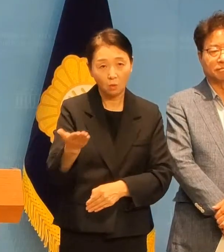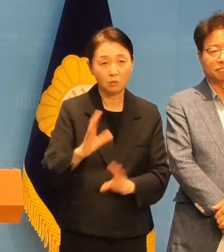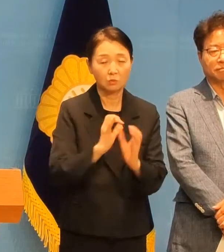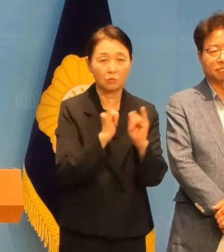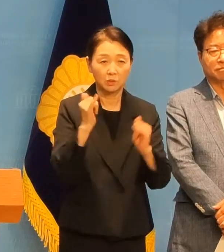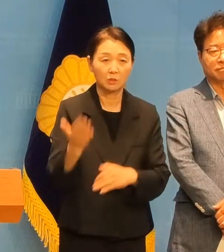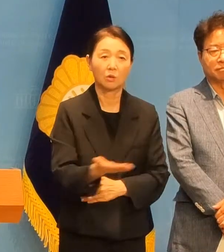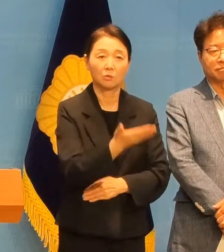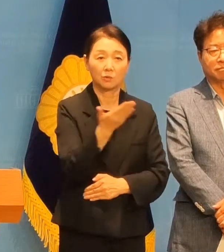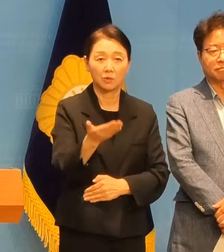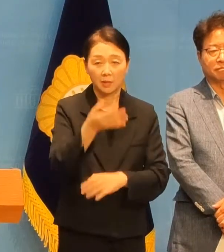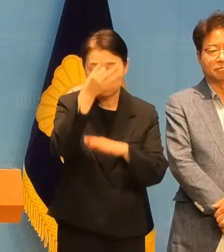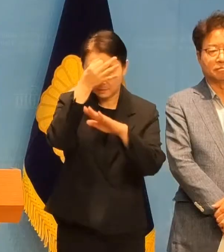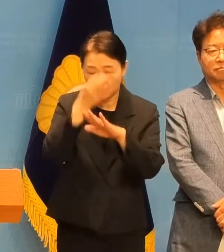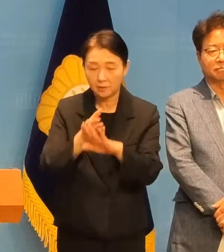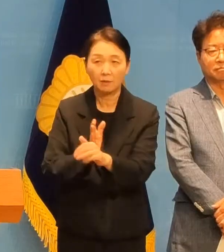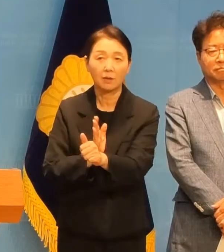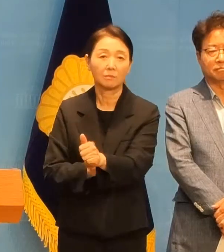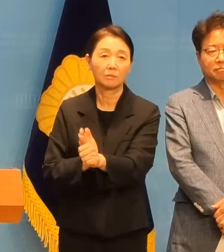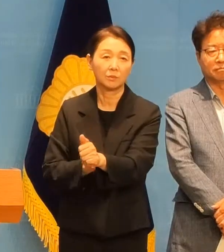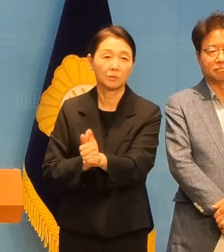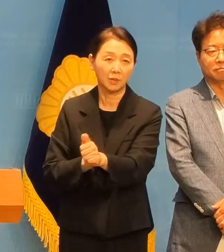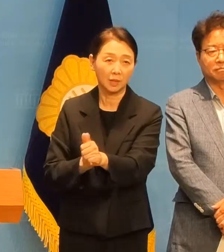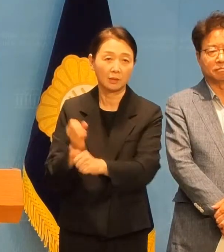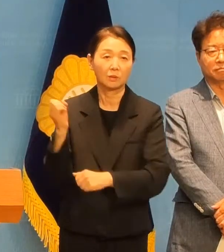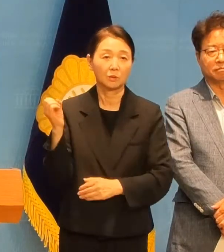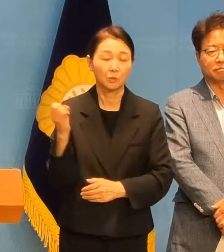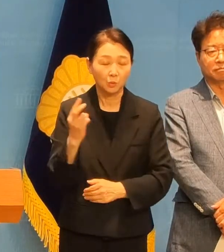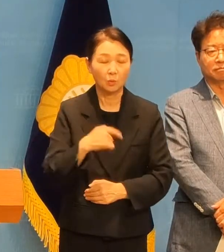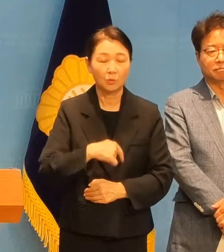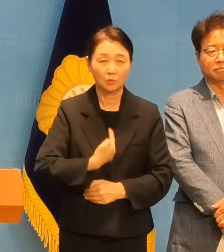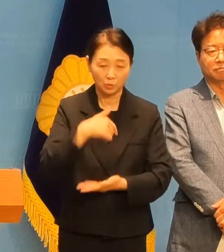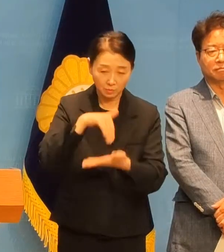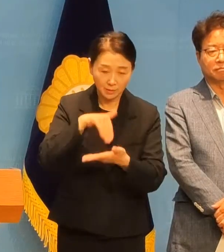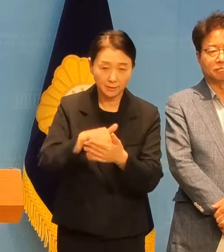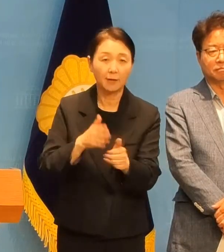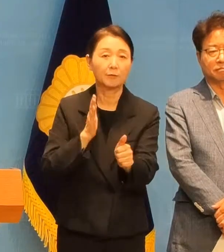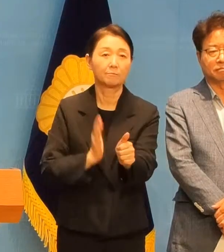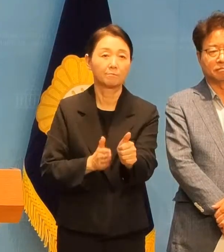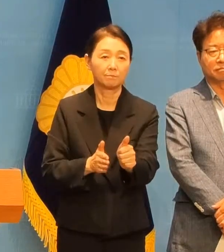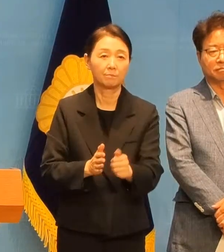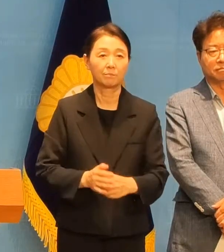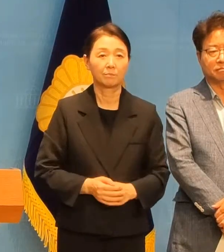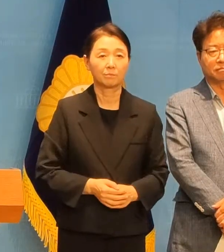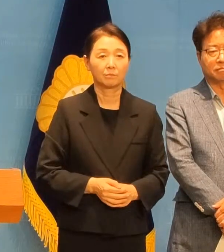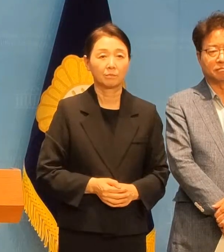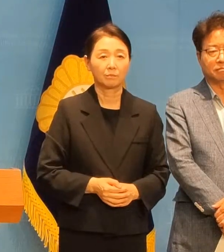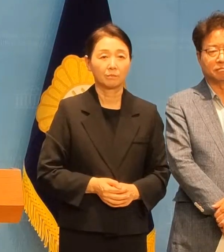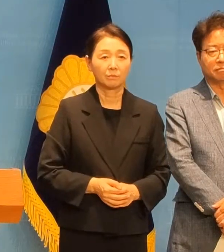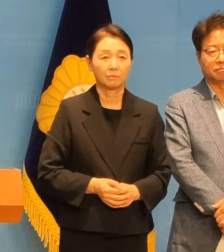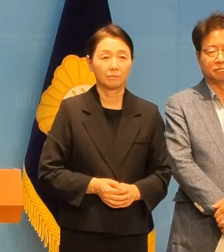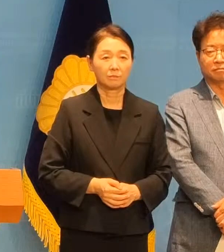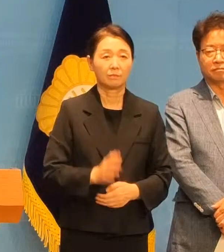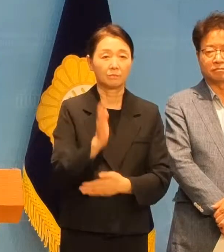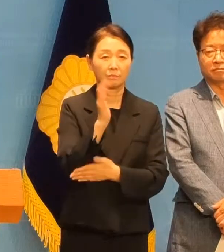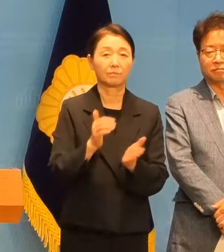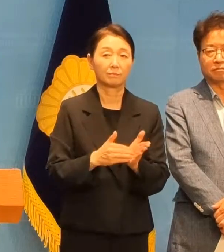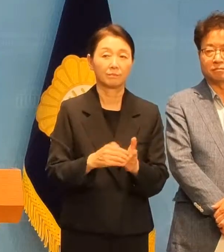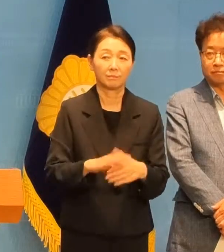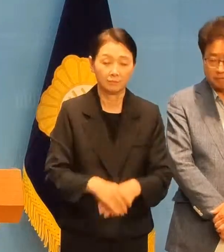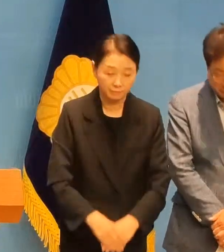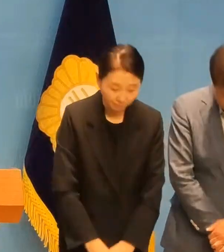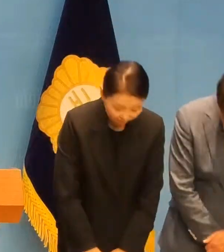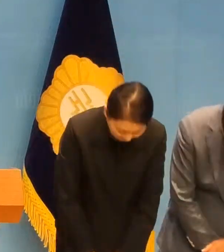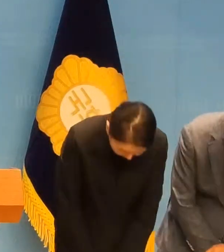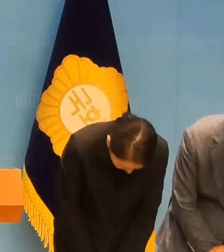국민께 진정으로 사과하고 그리고 자성하기를 다시 한번 촉구드립니다. 이상입니다.